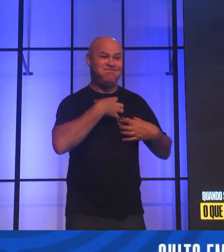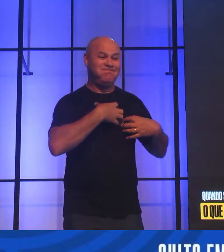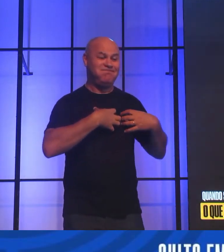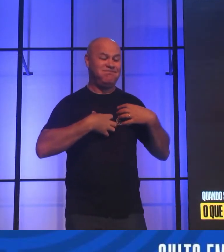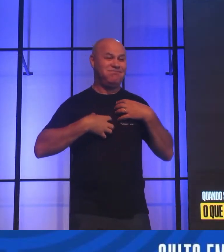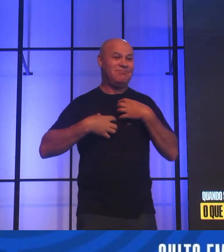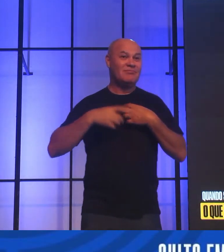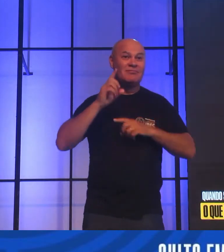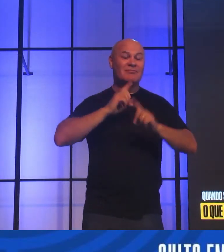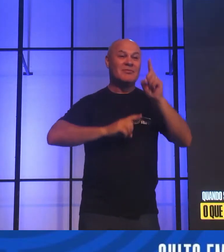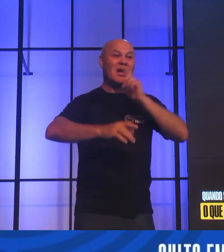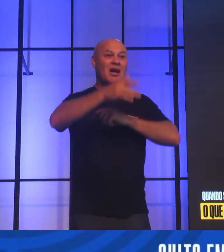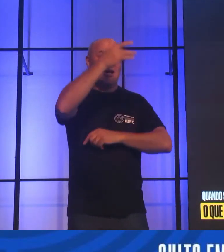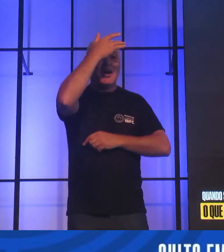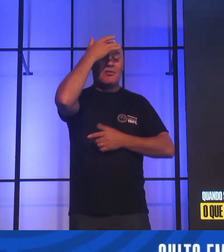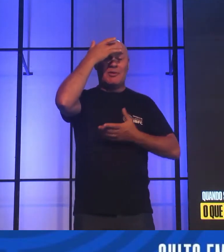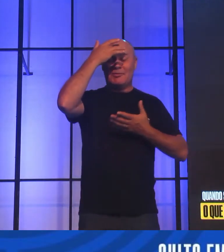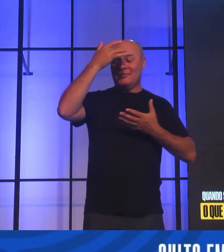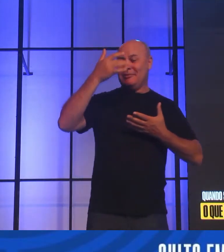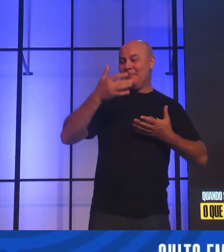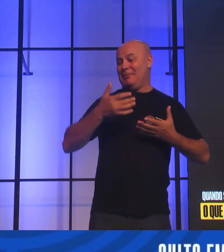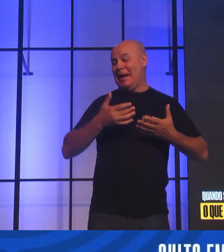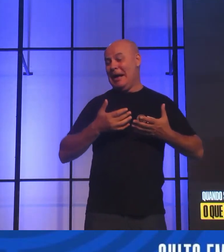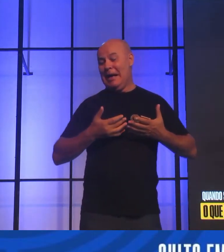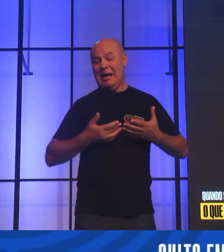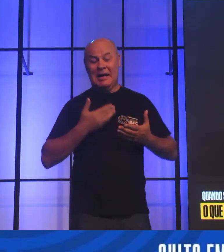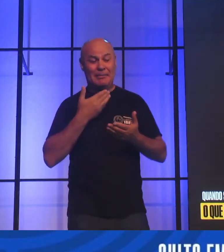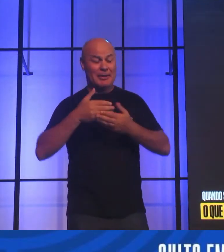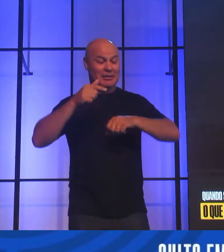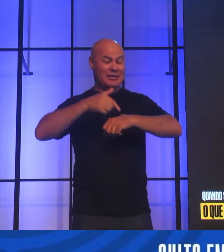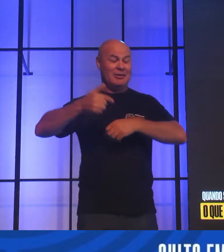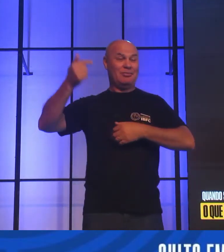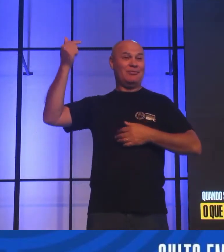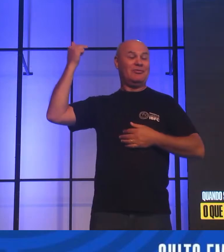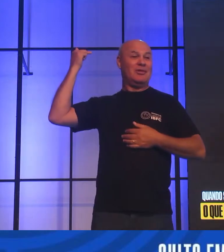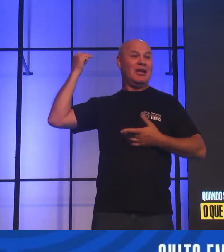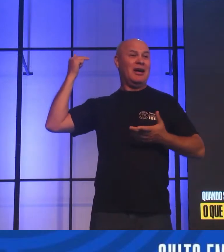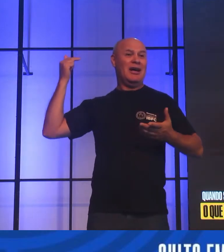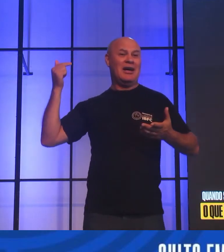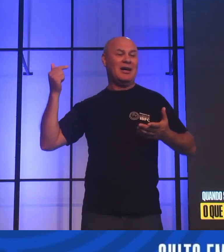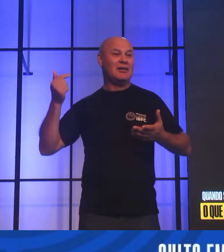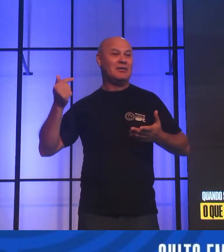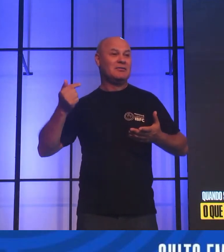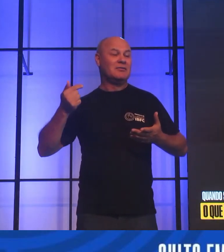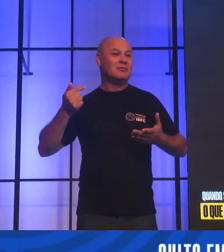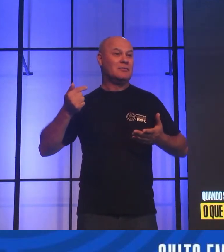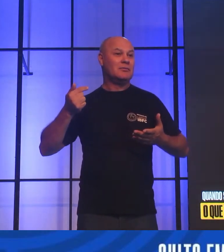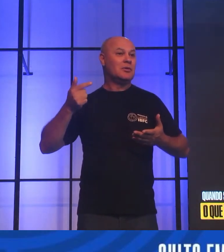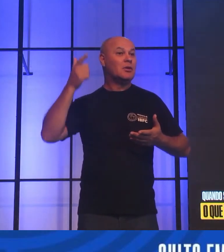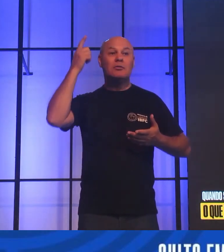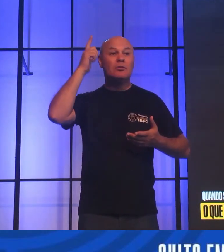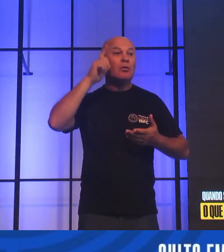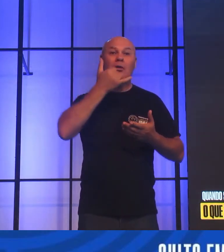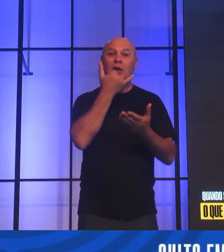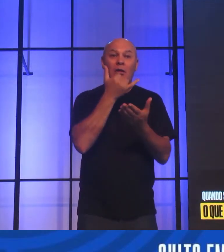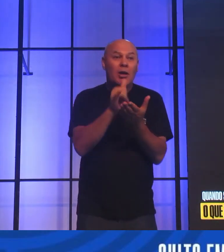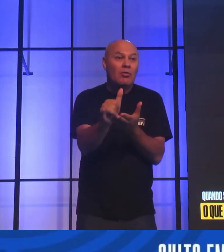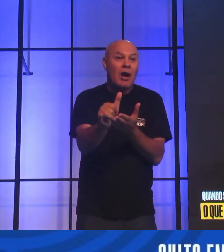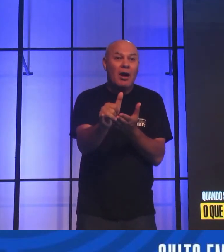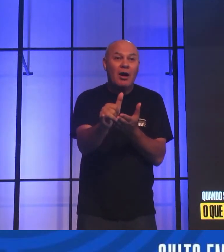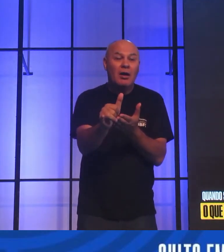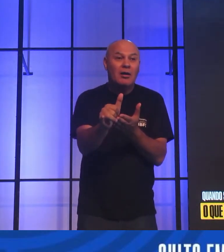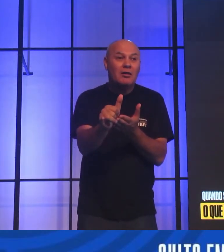responsabilidade. Assuma, reconheça. E como a gente faz isso?